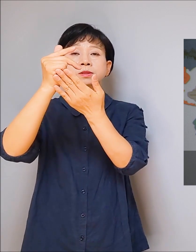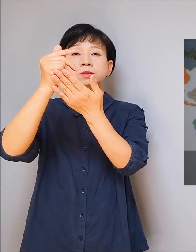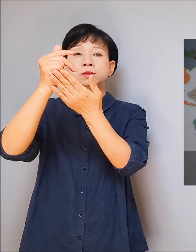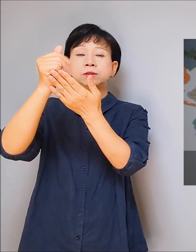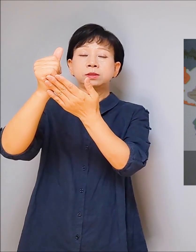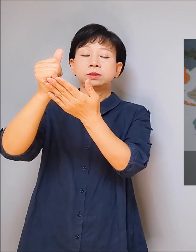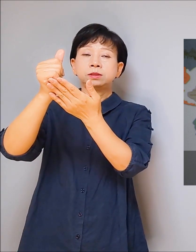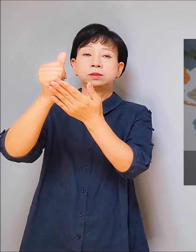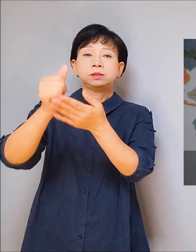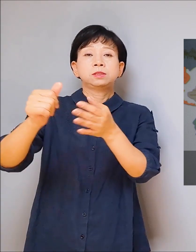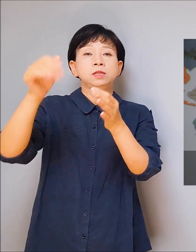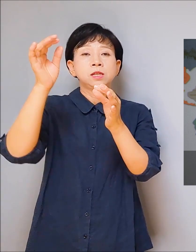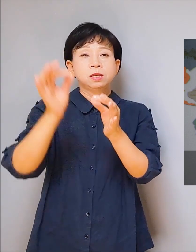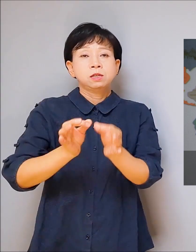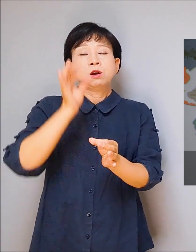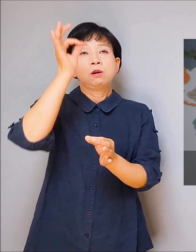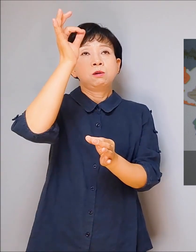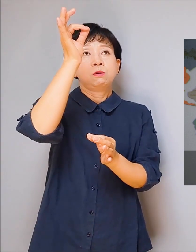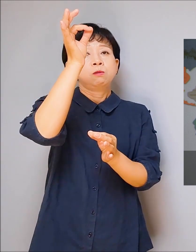주님을